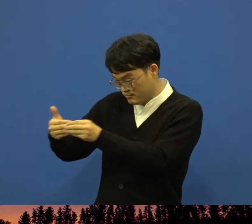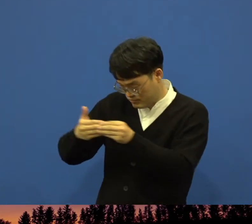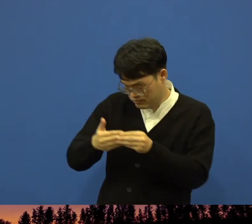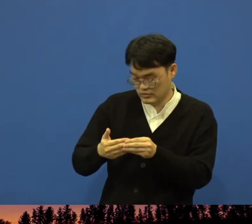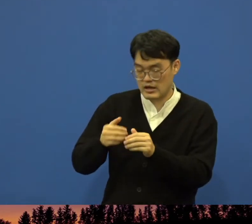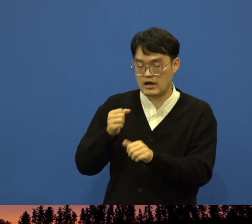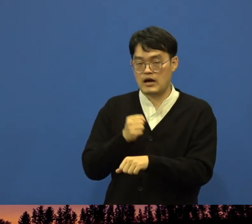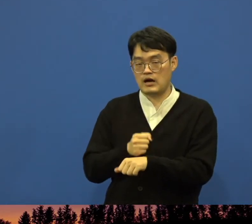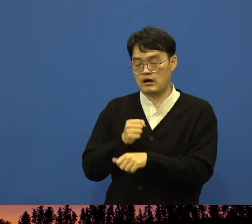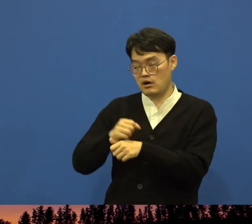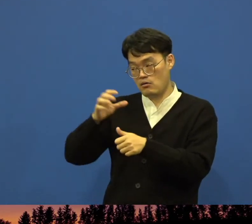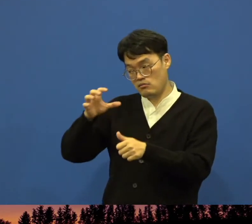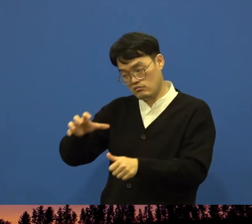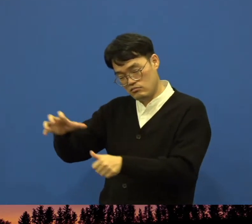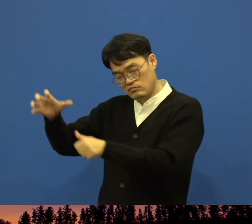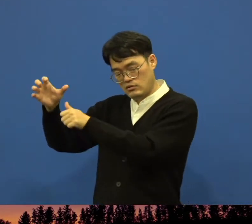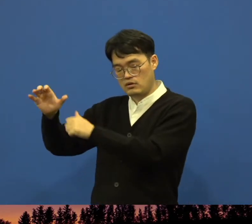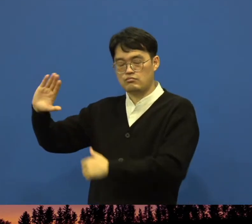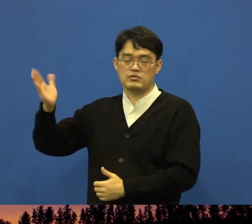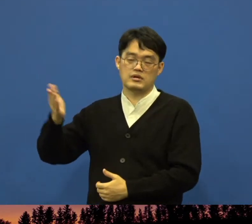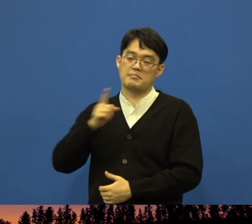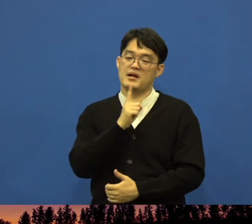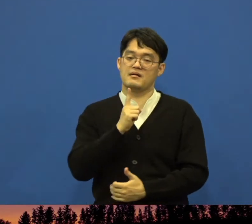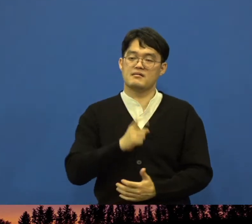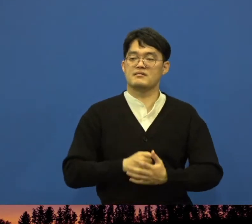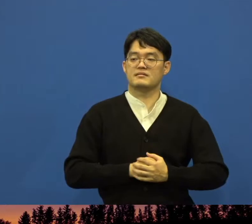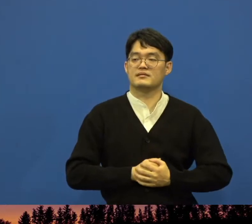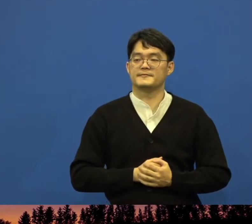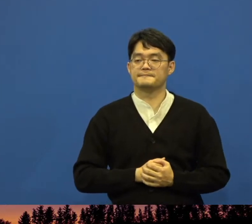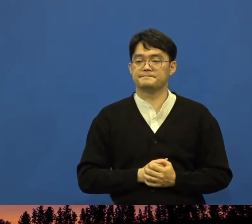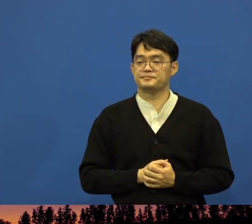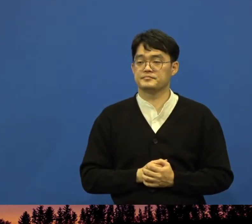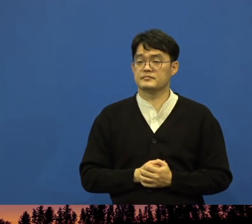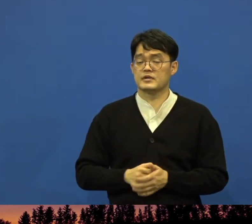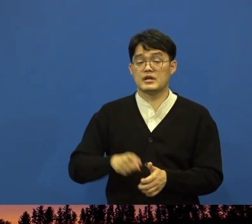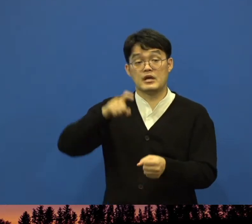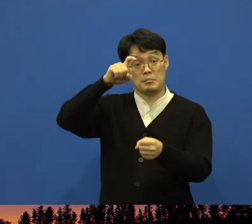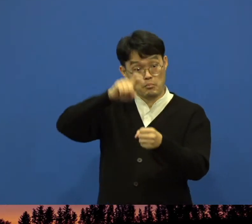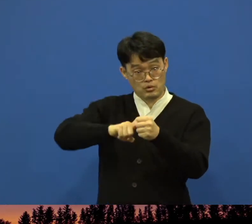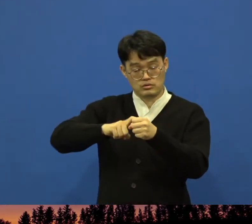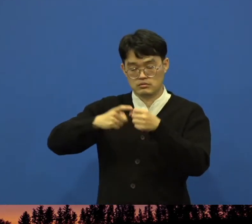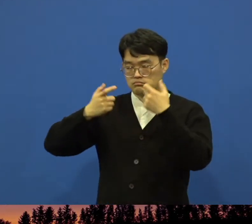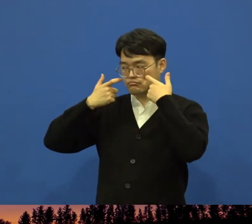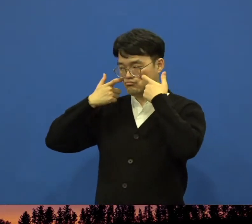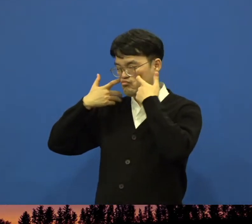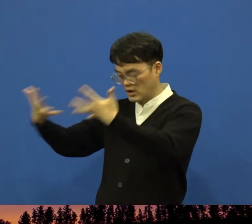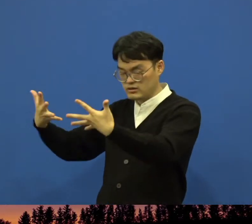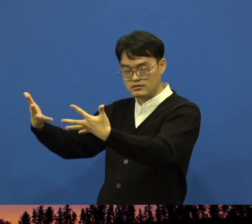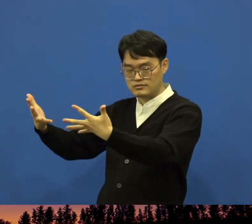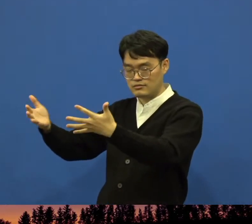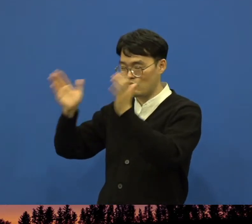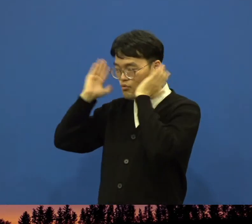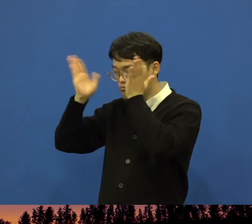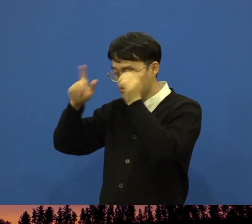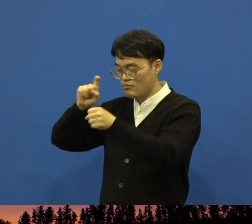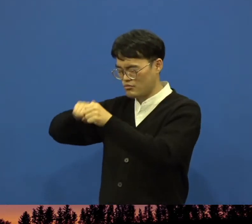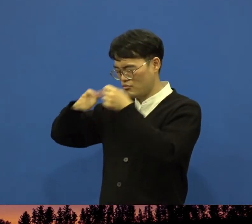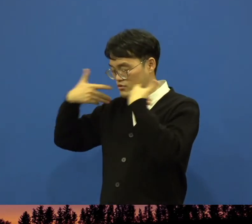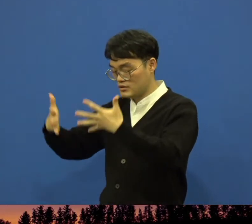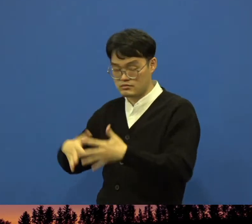쓰임받는 그 도구가 되어야 되는 것입니다. 이 목적이 분명하다는 거죠. 왜 공부하느냐 이렇게